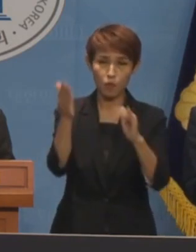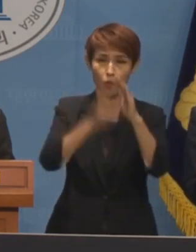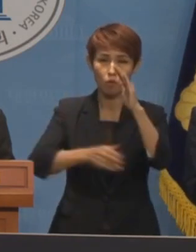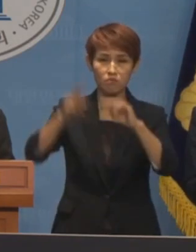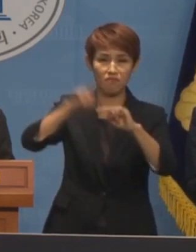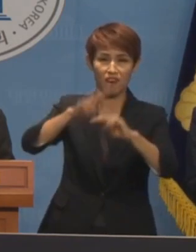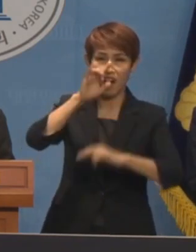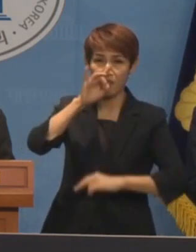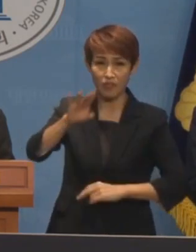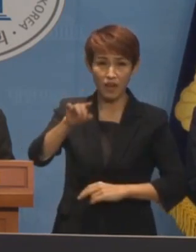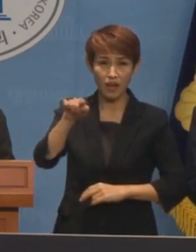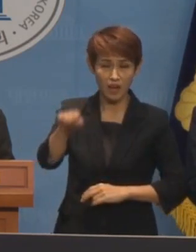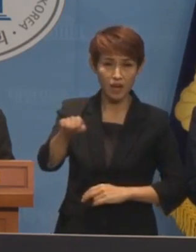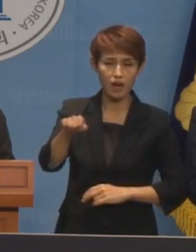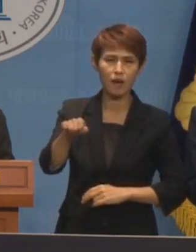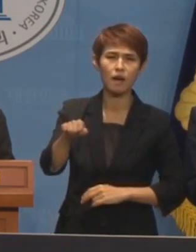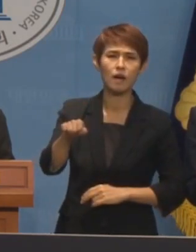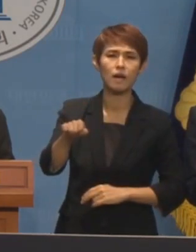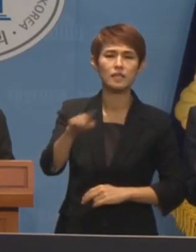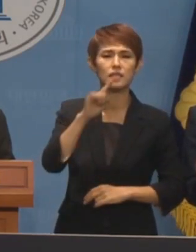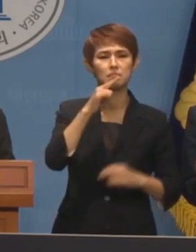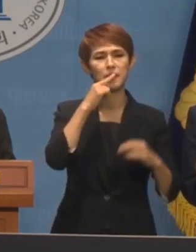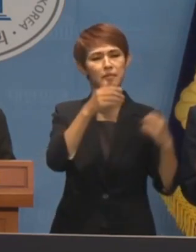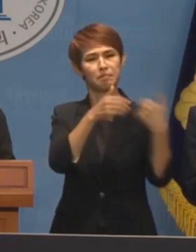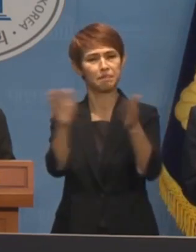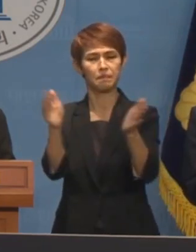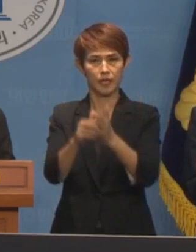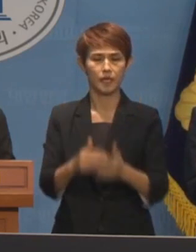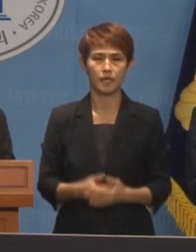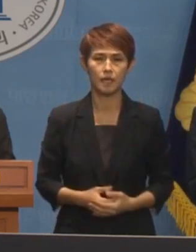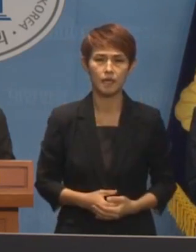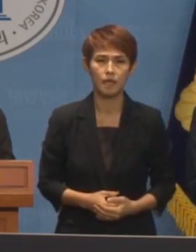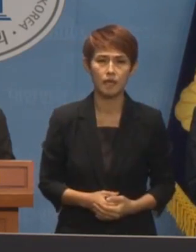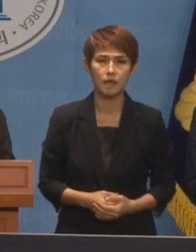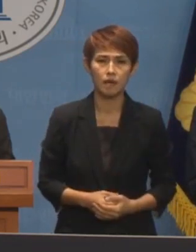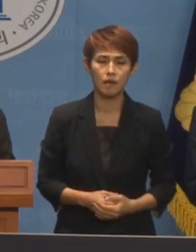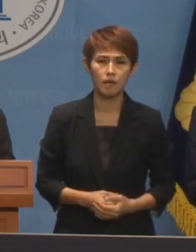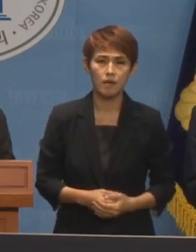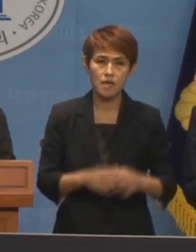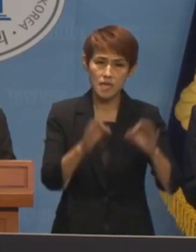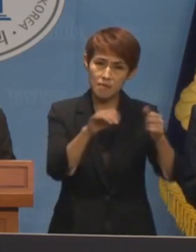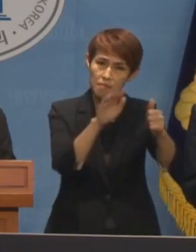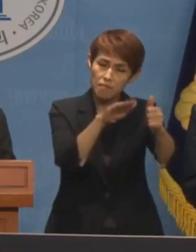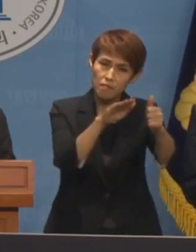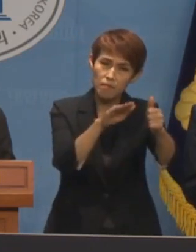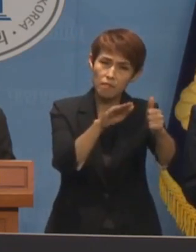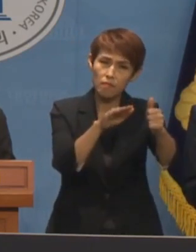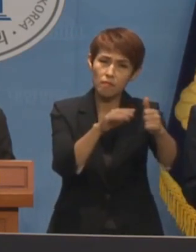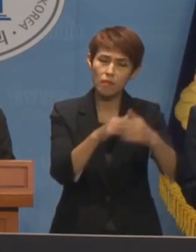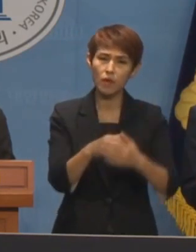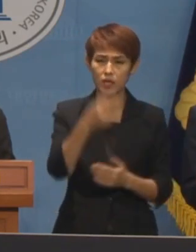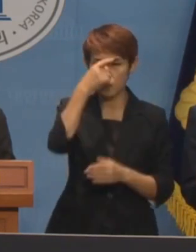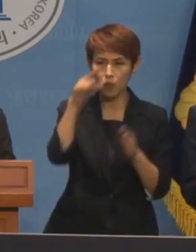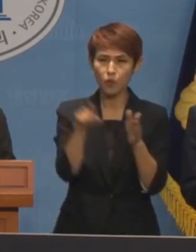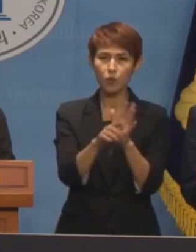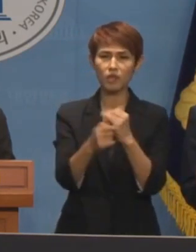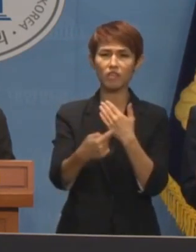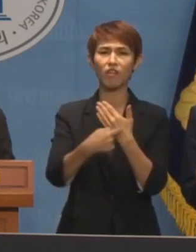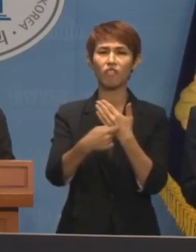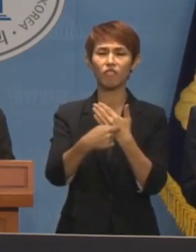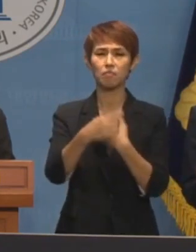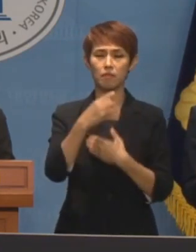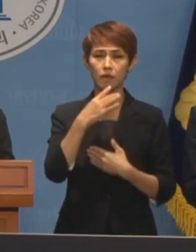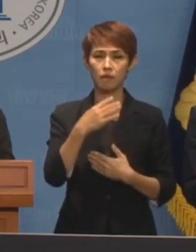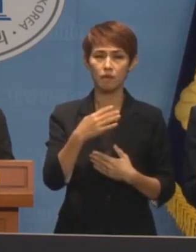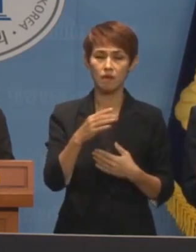신앙사상 검열을 자행하고 말았다. 그렇다면 김성애 의원은 위장한 기독교인으로 예수님을